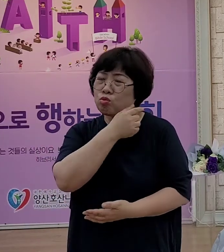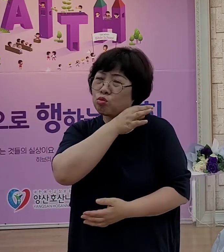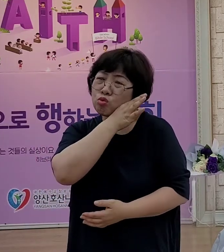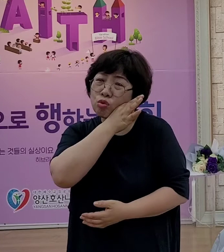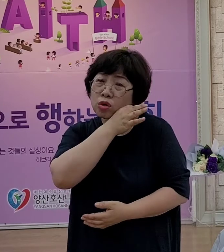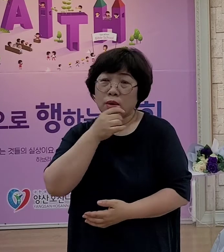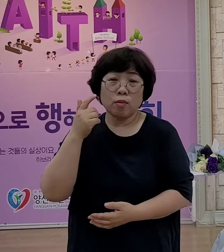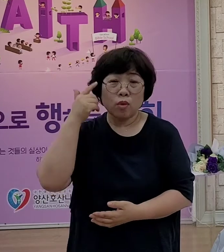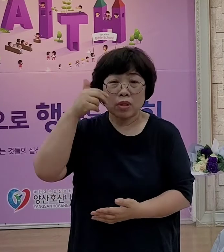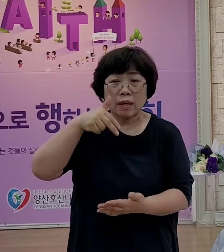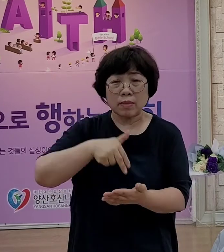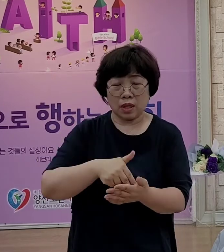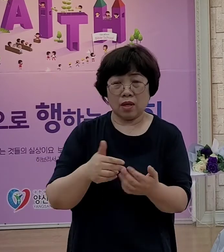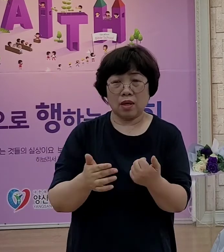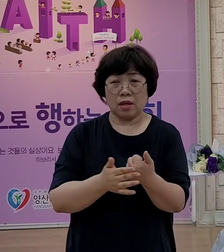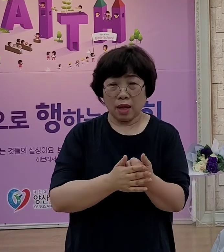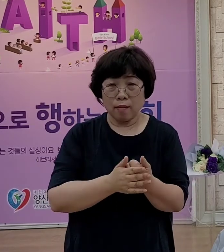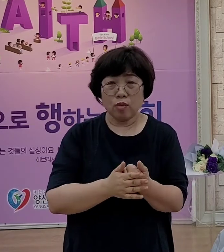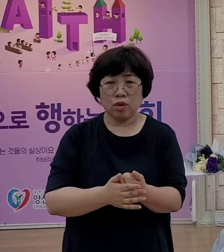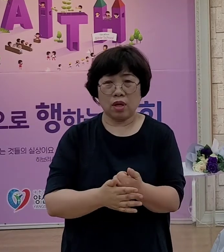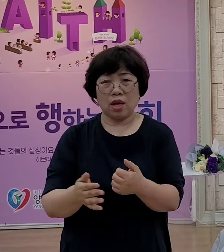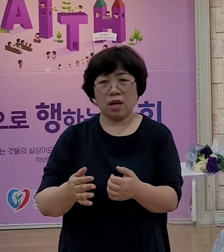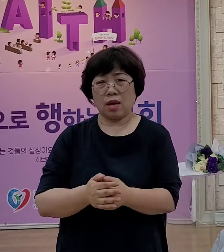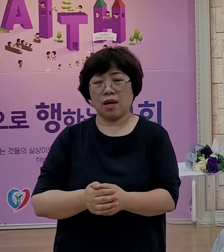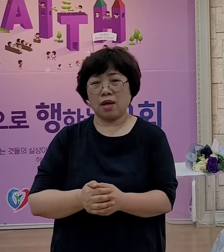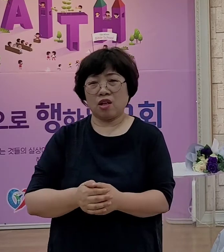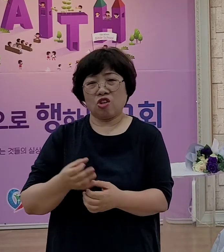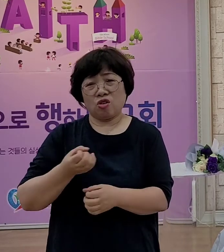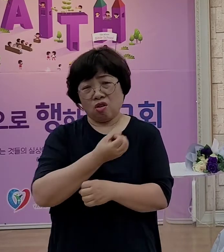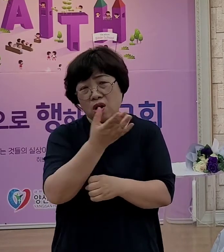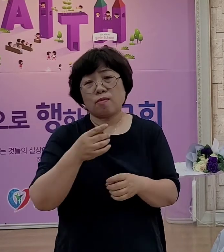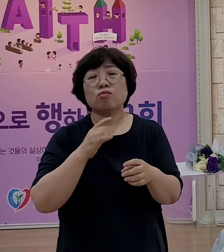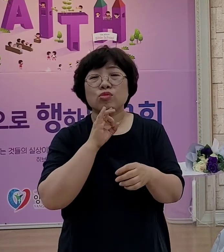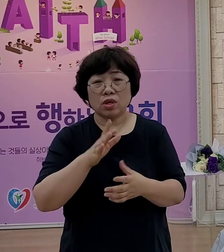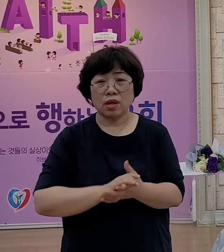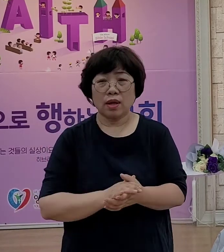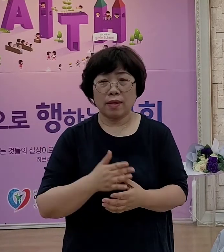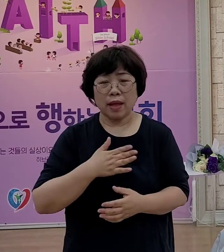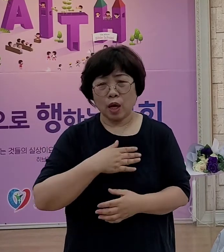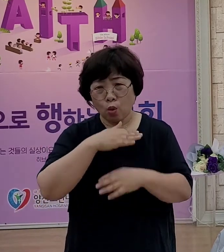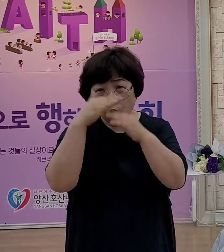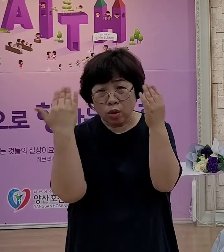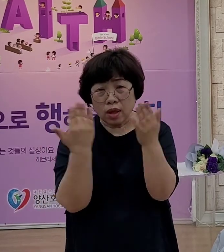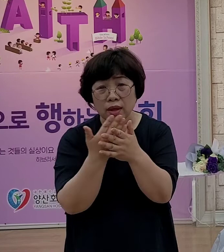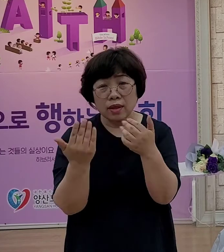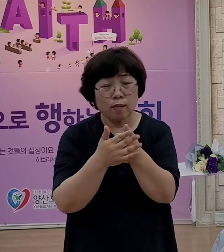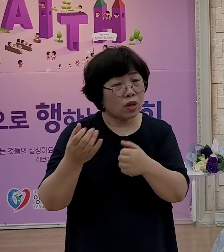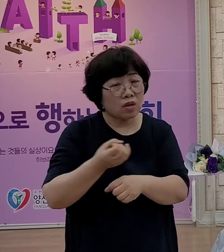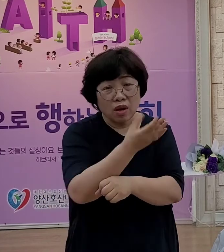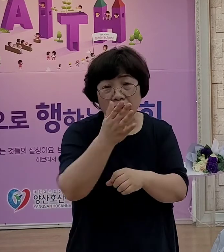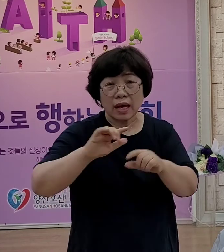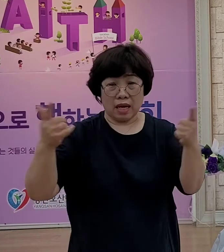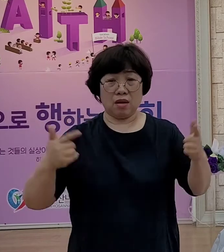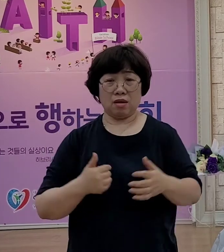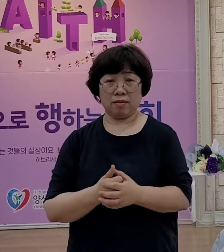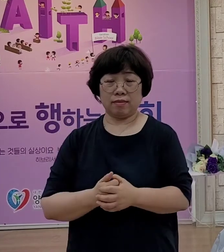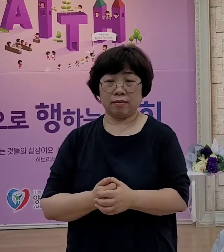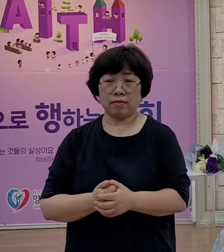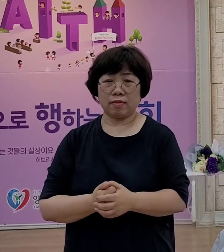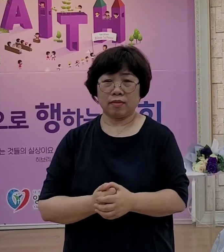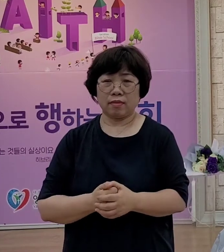제가 목사가 아니면 이런 말 하기도 싫고 서기도 힘든 자입니다. 저 역시. 그래서 오늘 저와